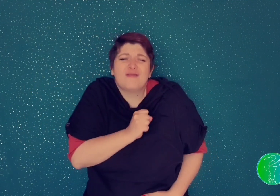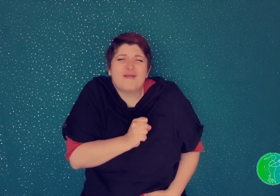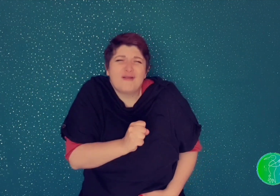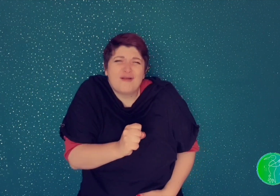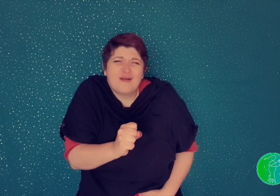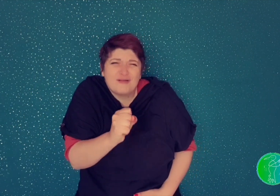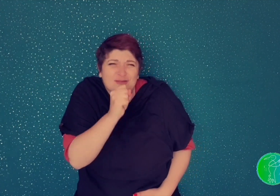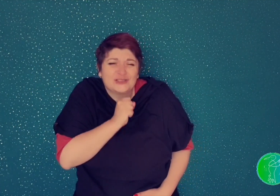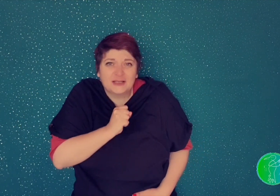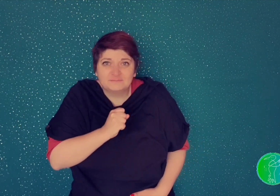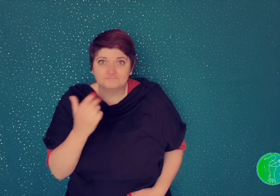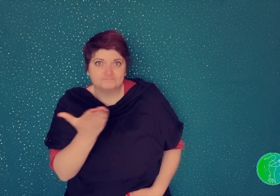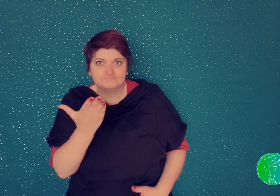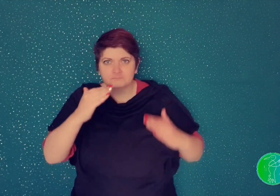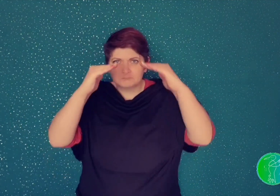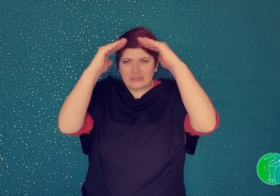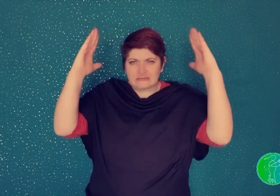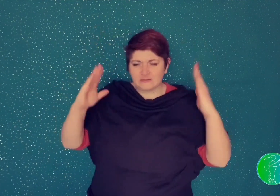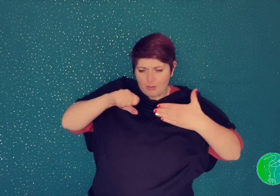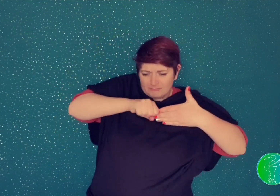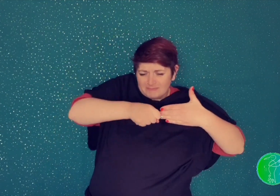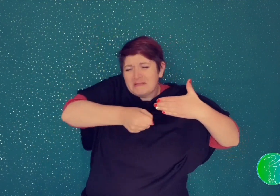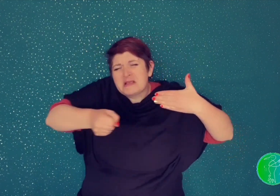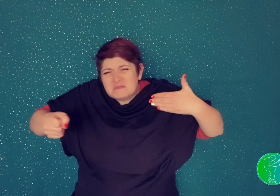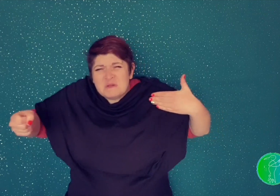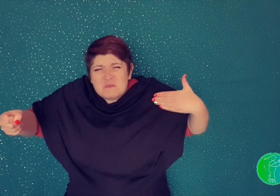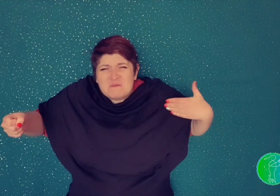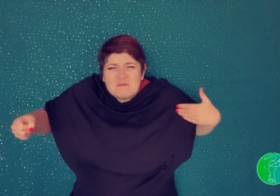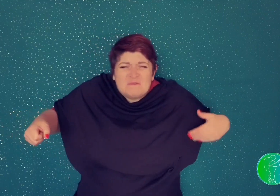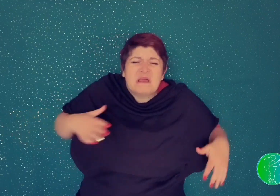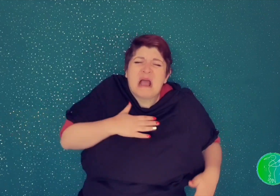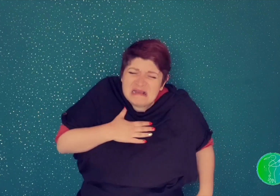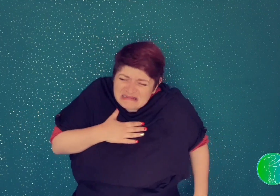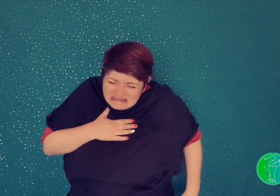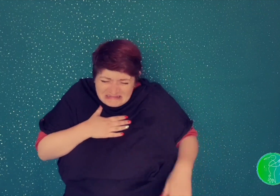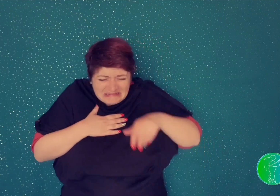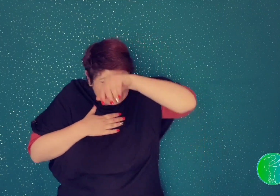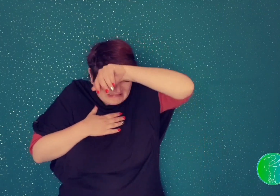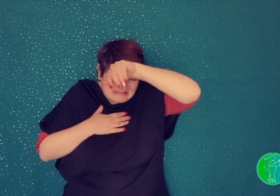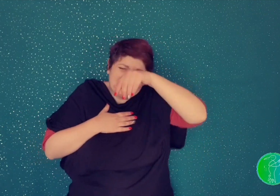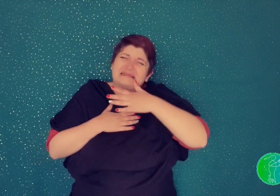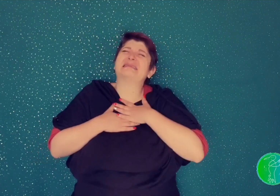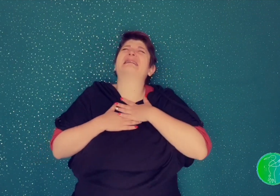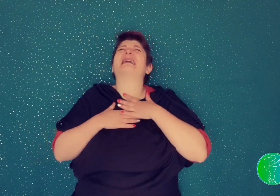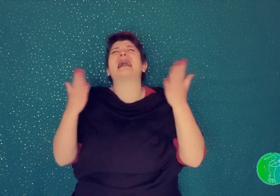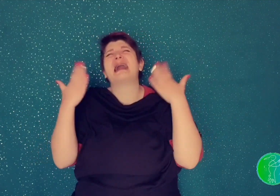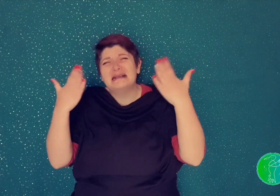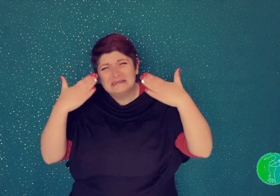Une dame âgée, gémissant et pleurant, parut un jour sur le seuil de sa